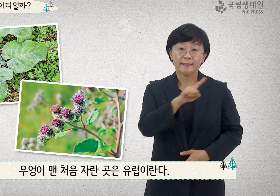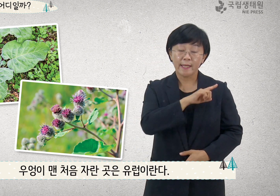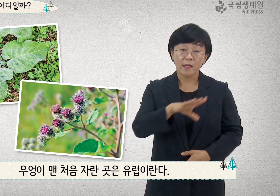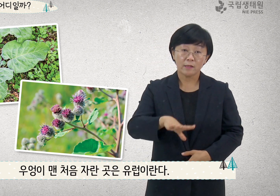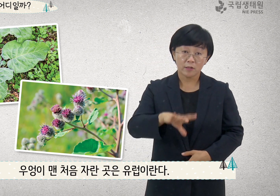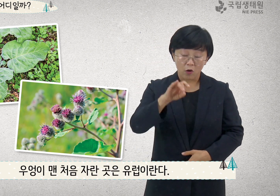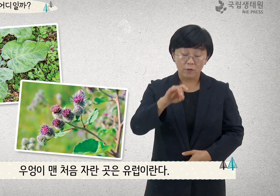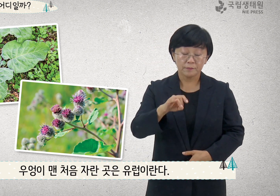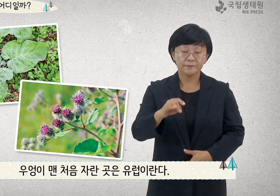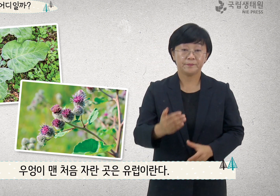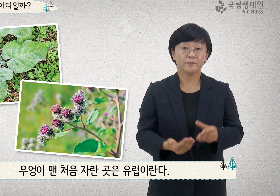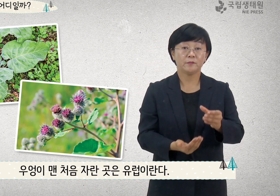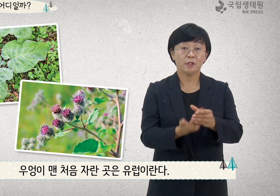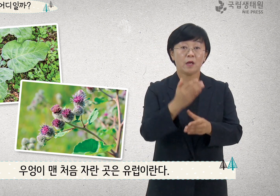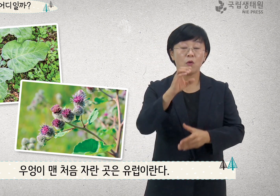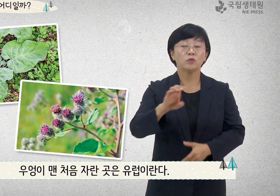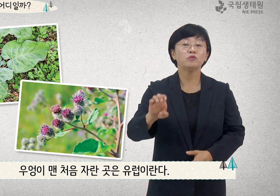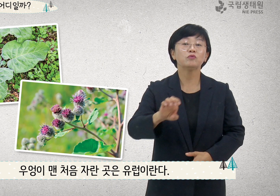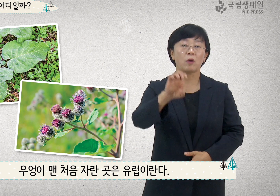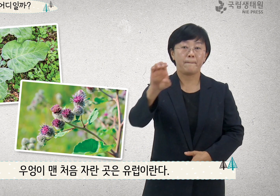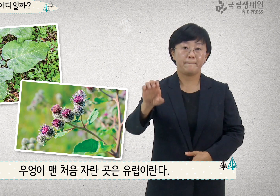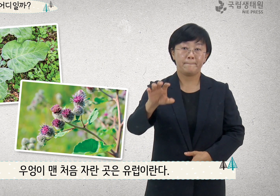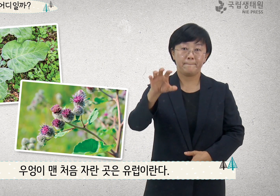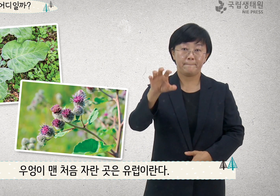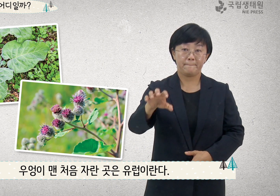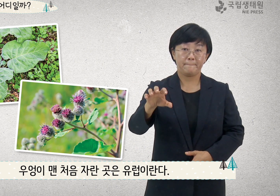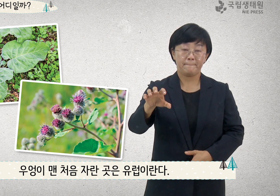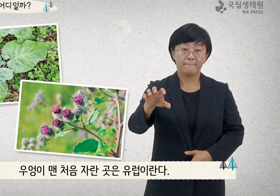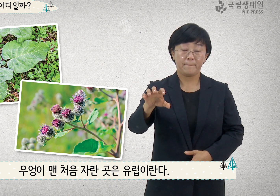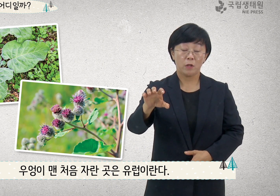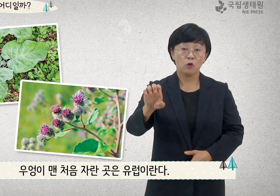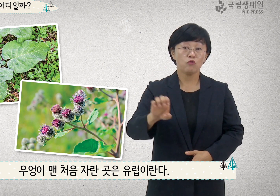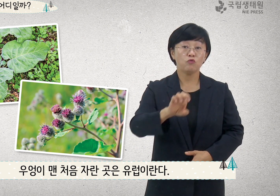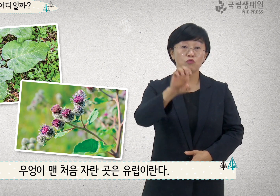우엉이 맨 처음 자란 곳은 유럽이란다.